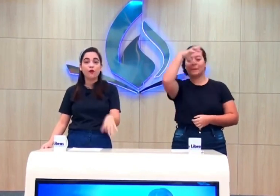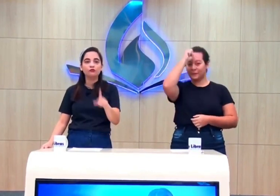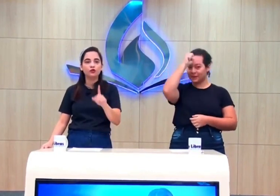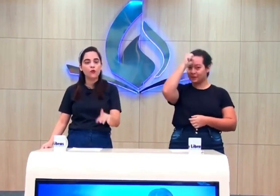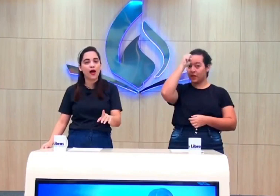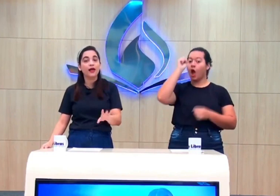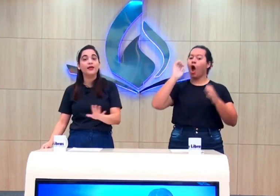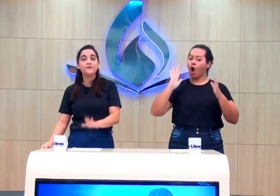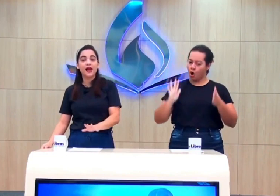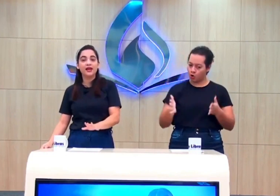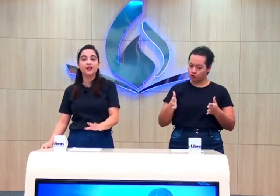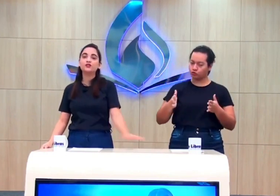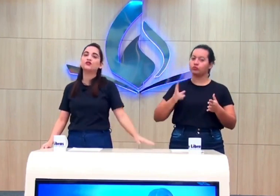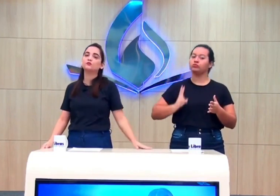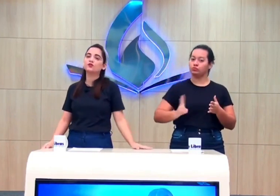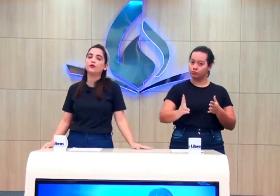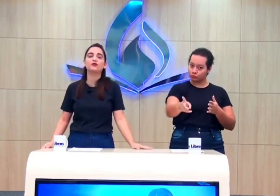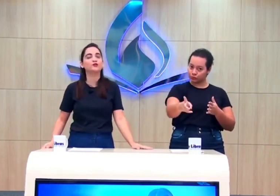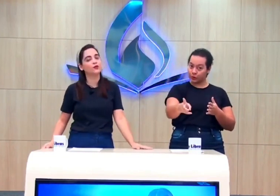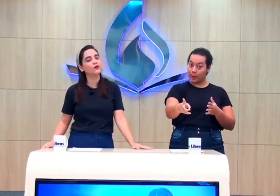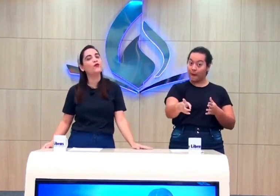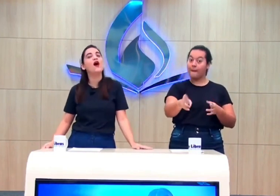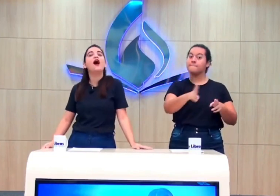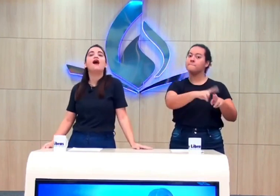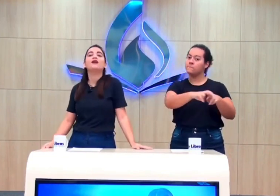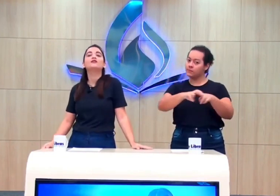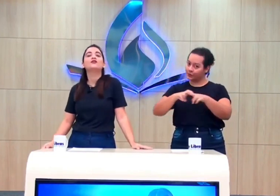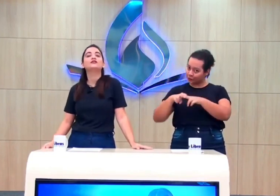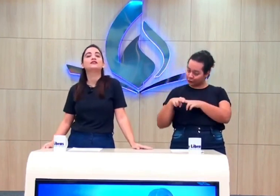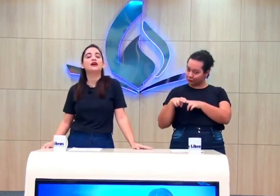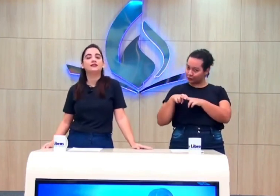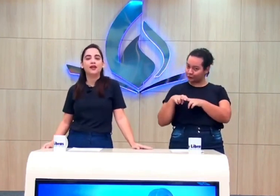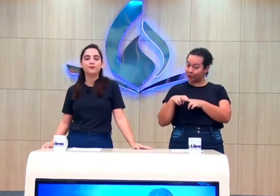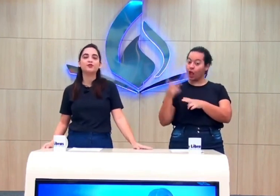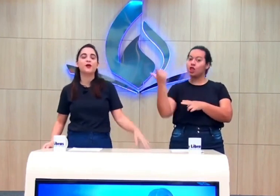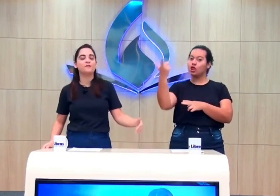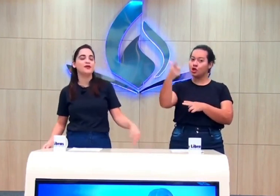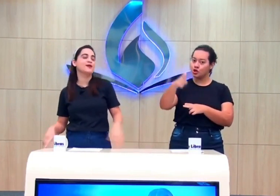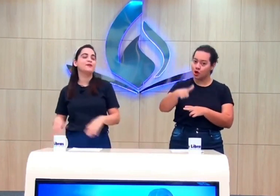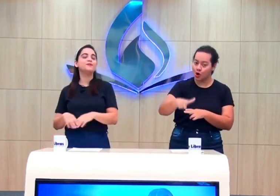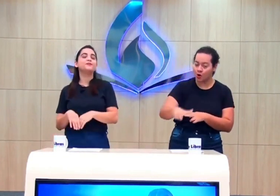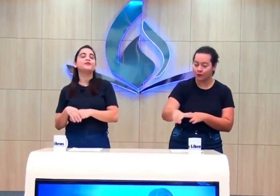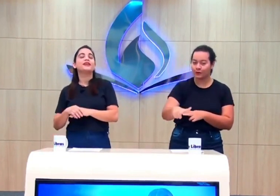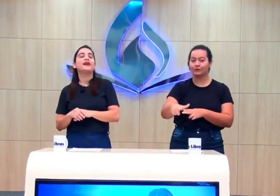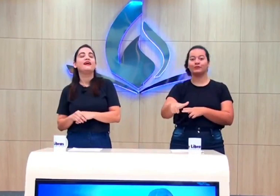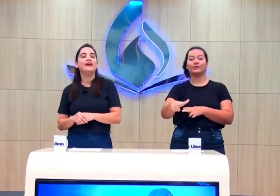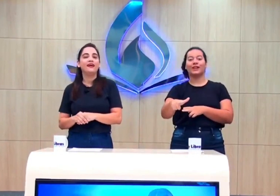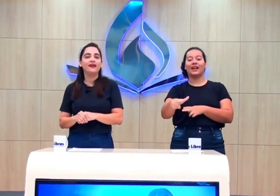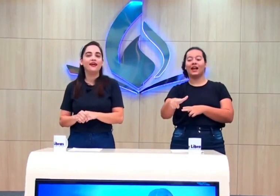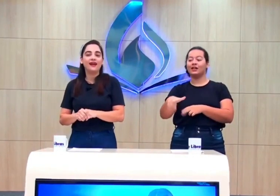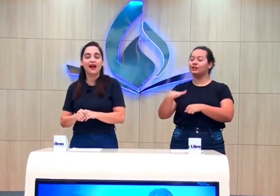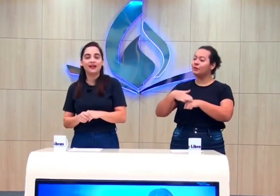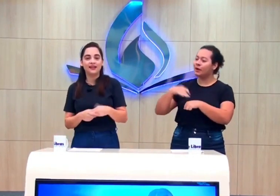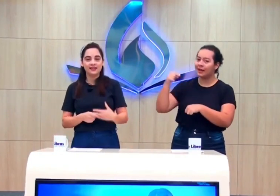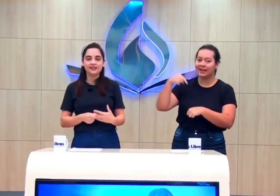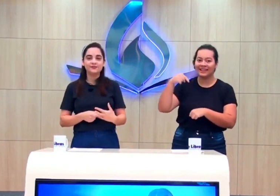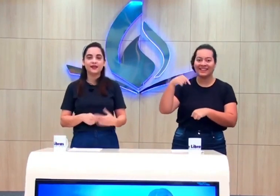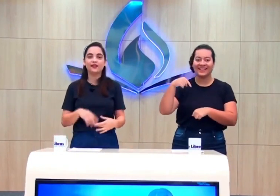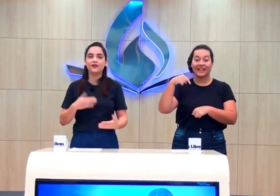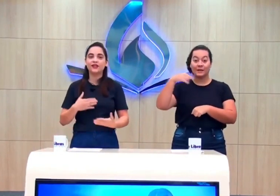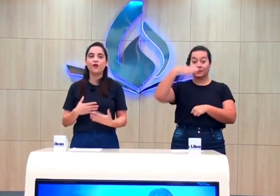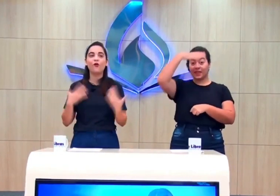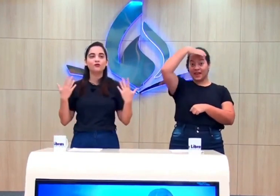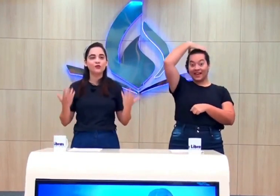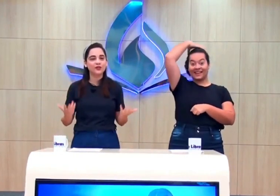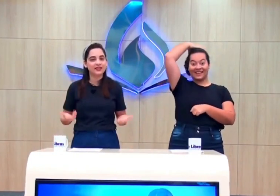gente vai continuar. E para isso nós vamos chamar de novo a nossa intérprete amiga, a Cris,